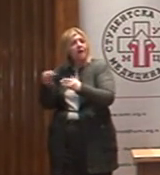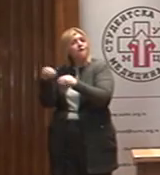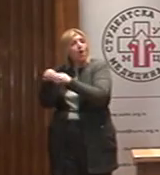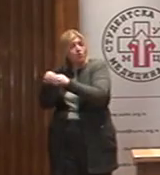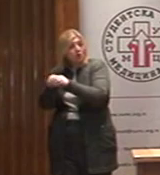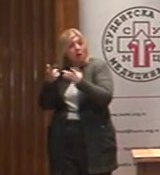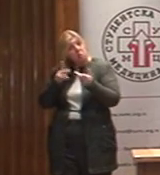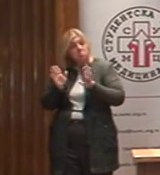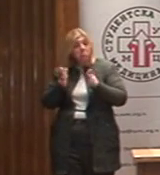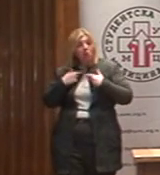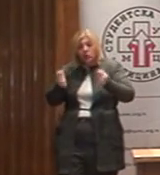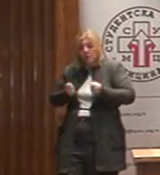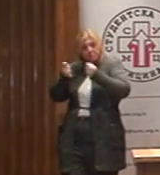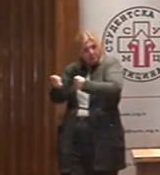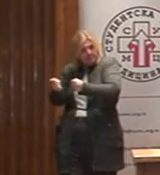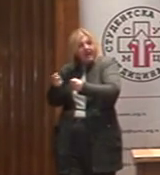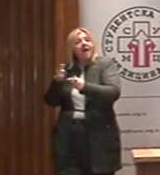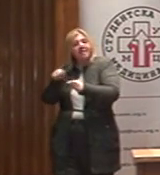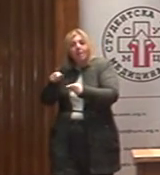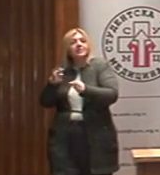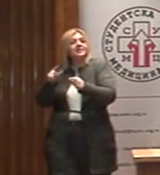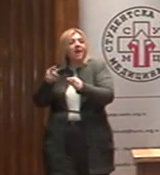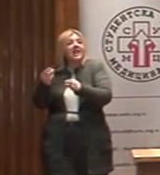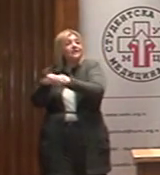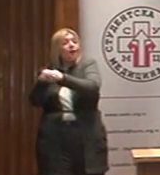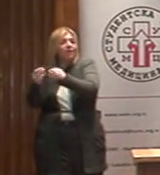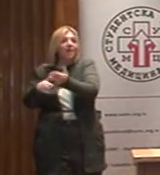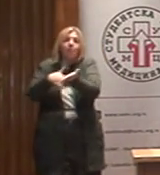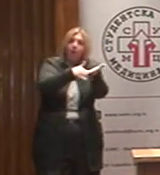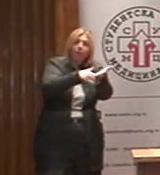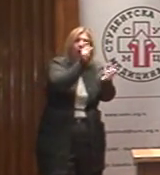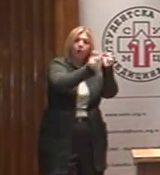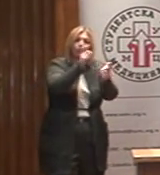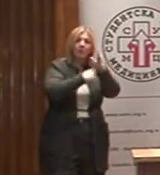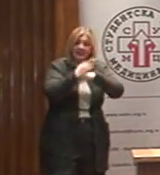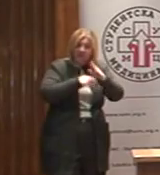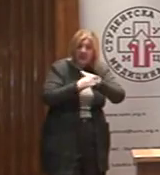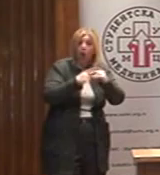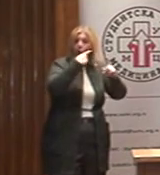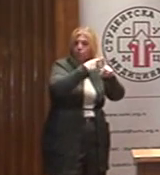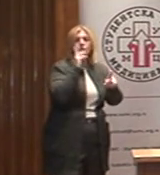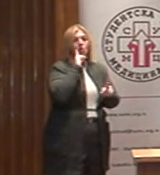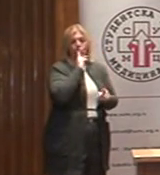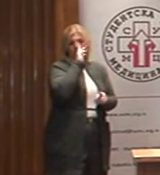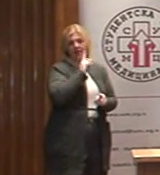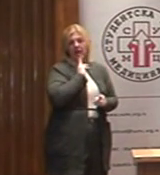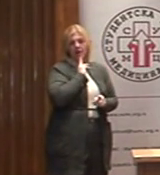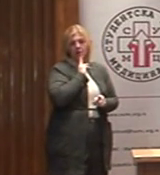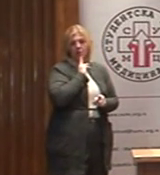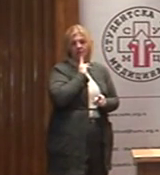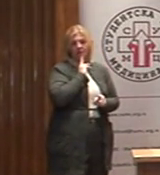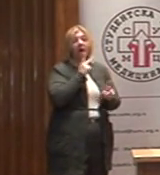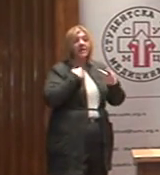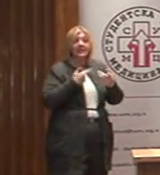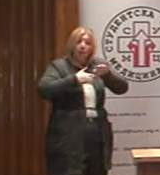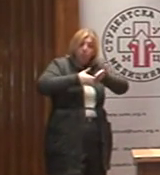se pomogne svim osobama sa invaliditetom, pa između ostalog i osobama koje su gluve ili nagluve, da se na neki način